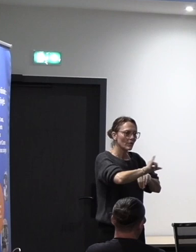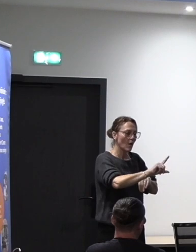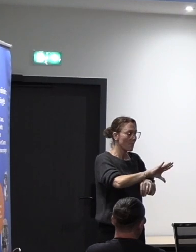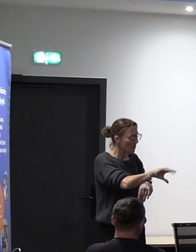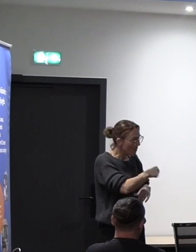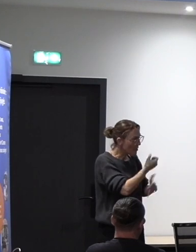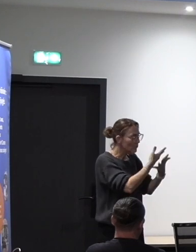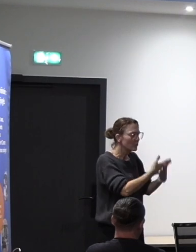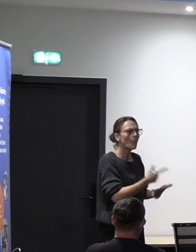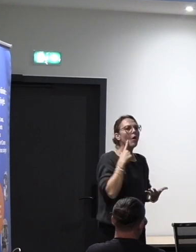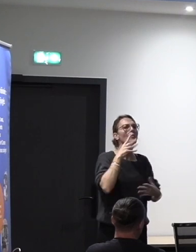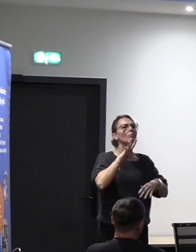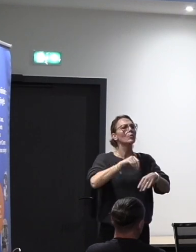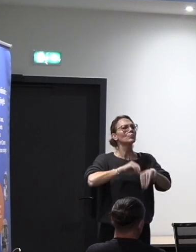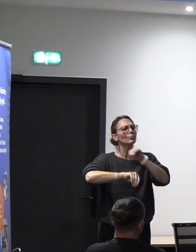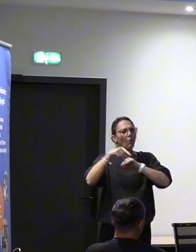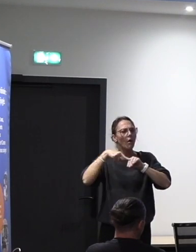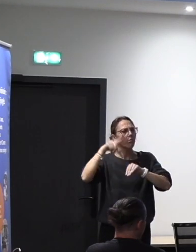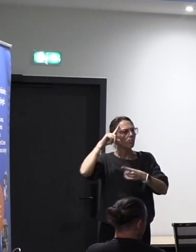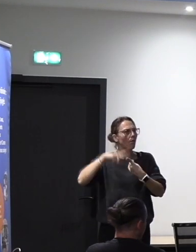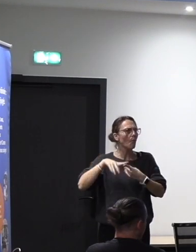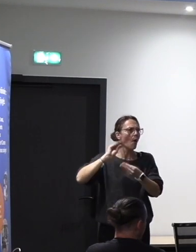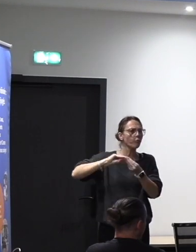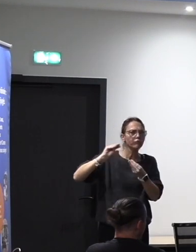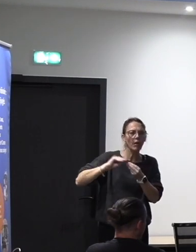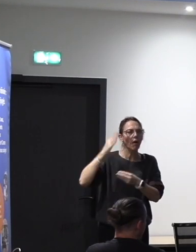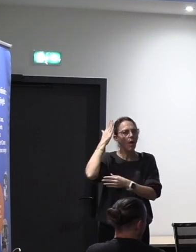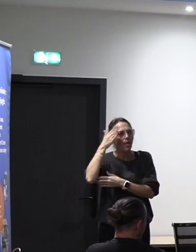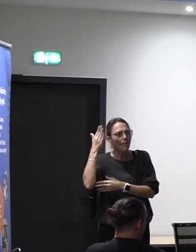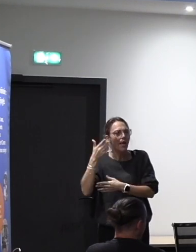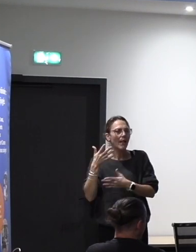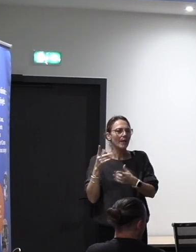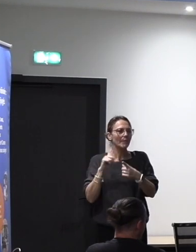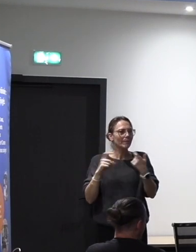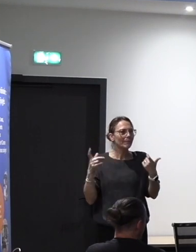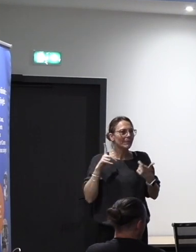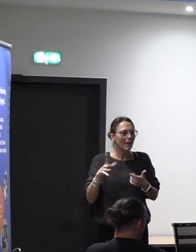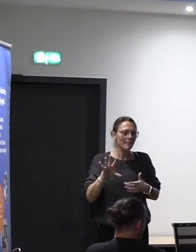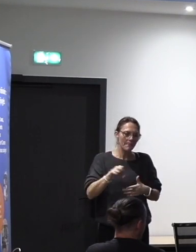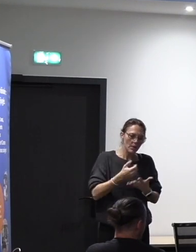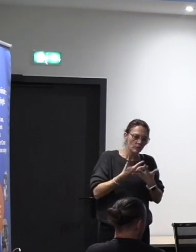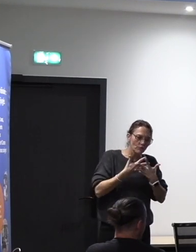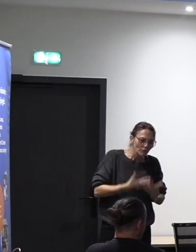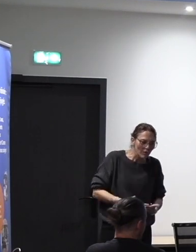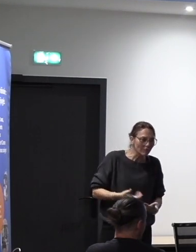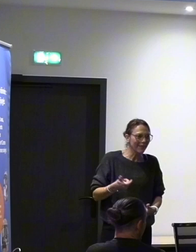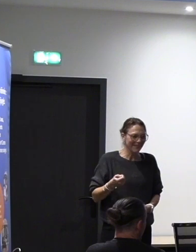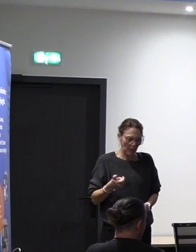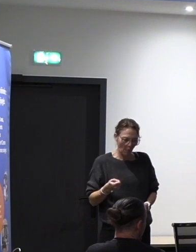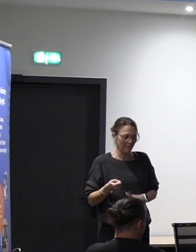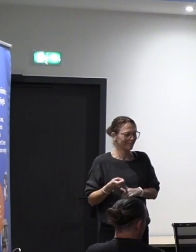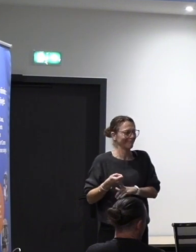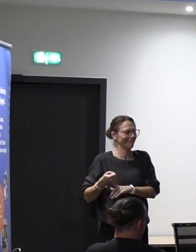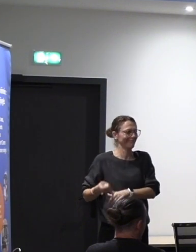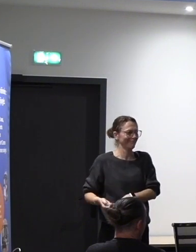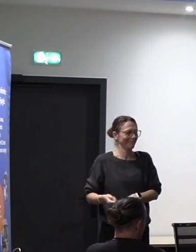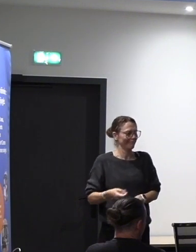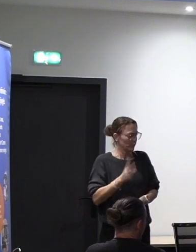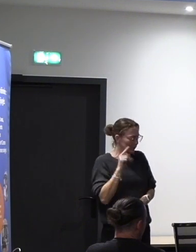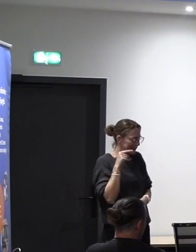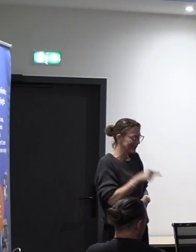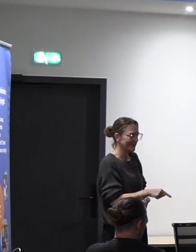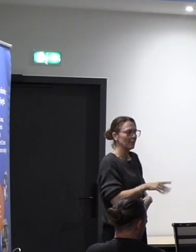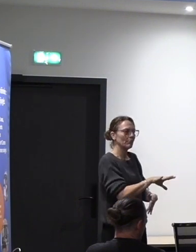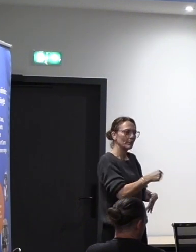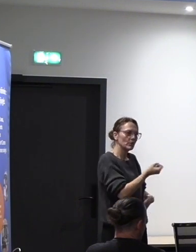prendre soin d'un objet ou d'un animal, mais on ne peut pas prendre en charge un animal ou une télécommande. Du moins, c'est plus compliqué. Et dans la